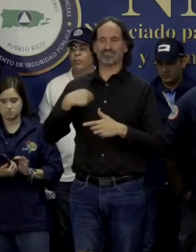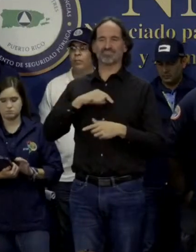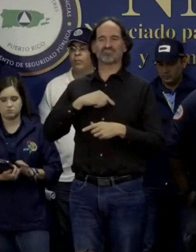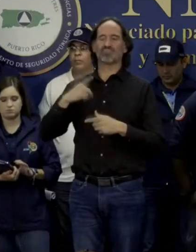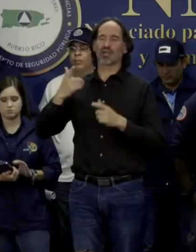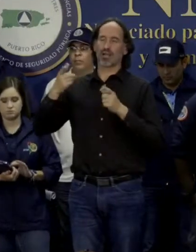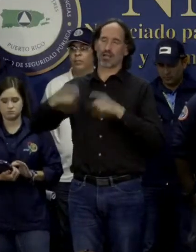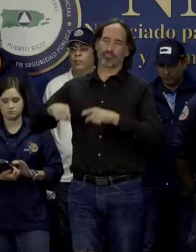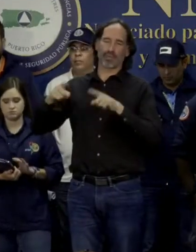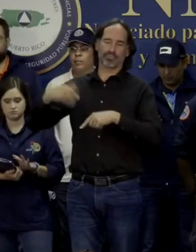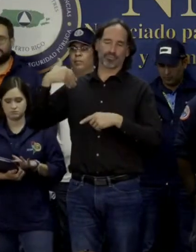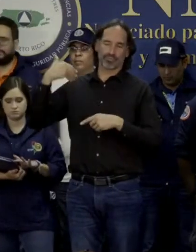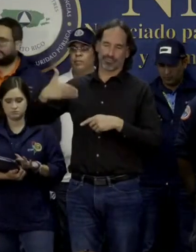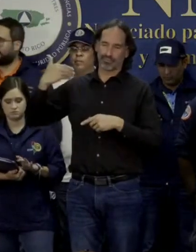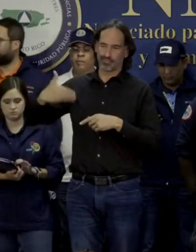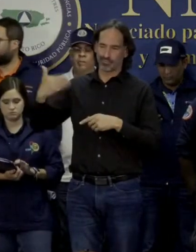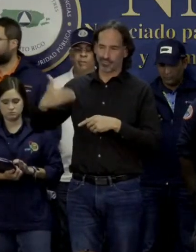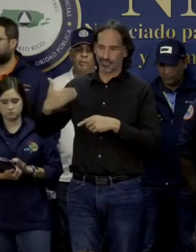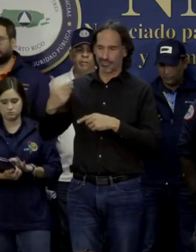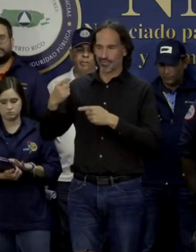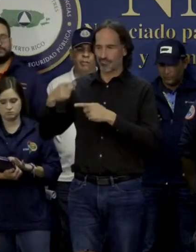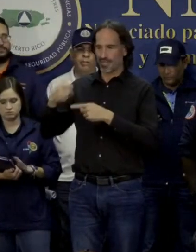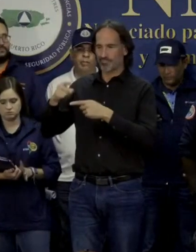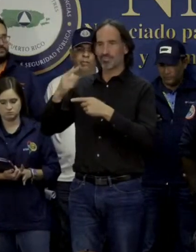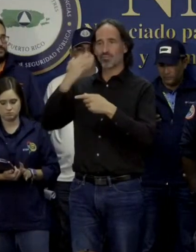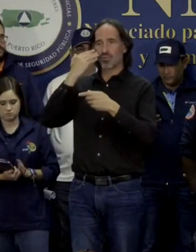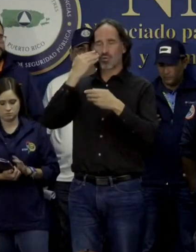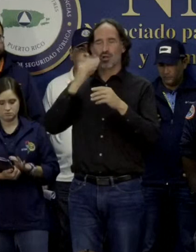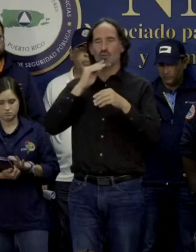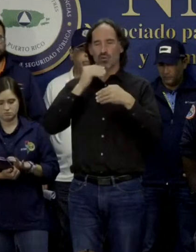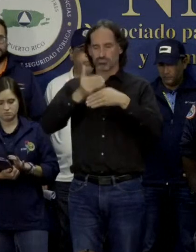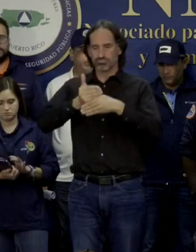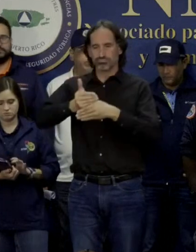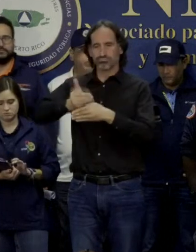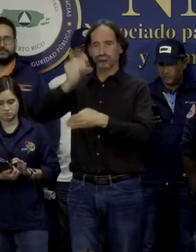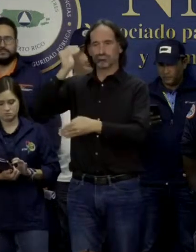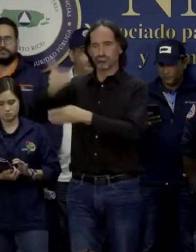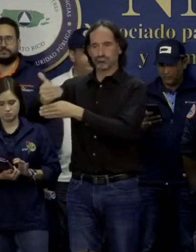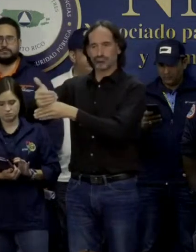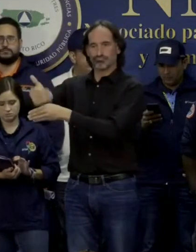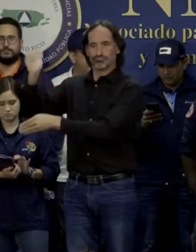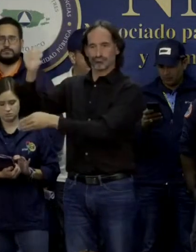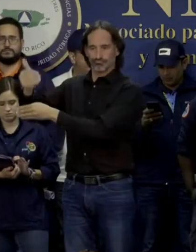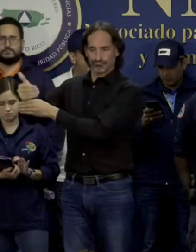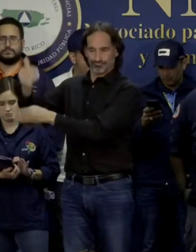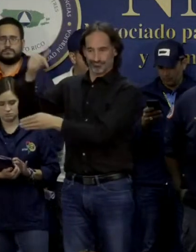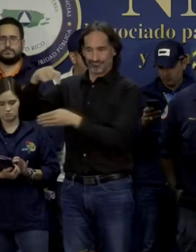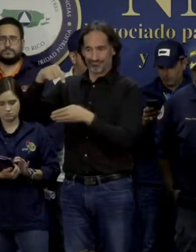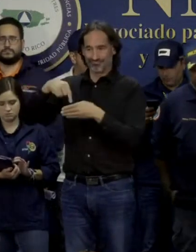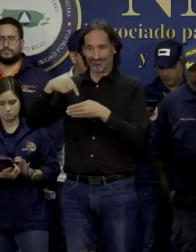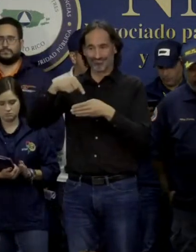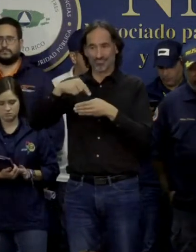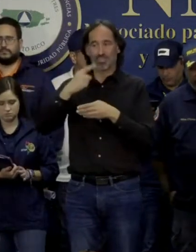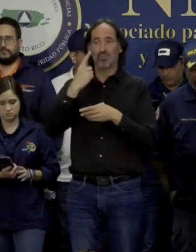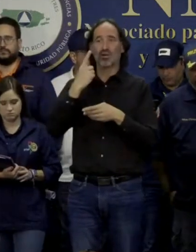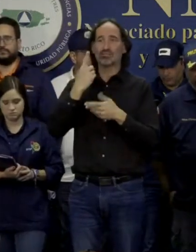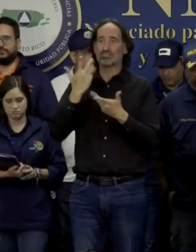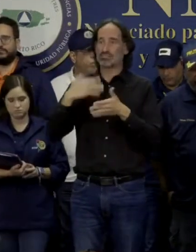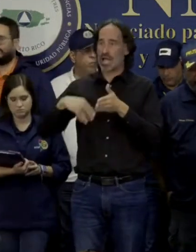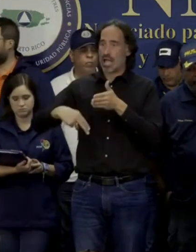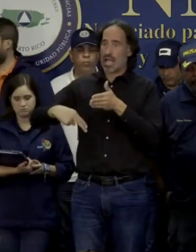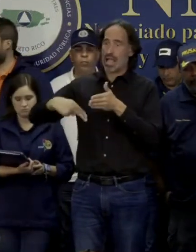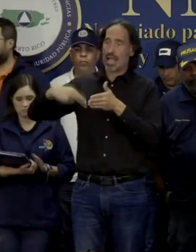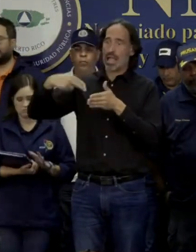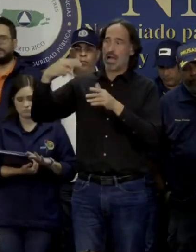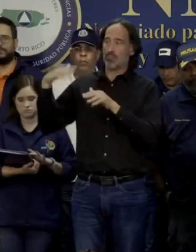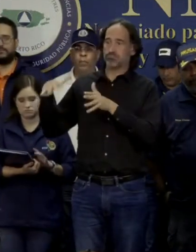últimos tres días como parte de nuestro protocolo de apertura de compuertas y las escorrentías tan altas que recibimos, la